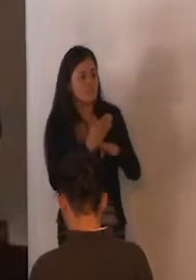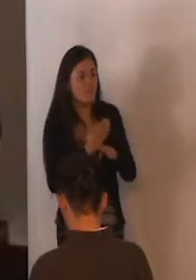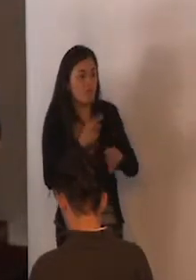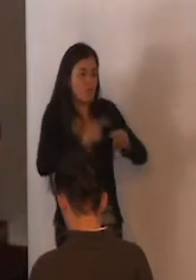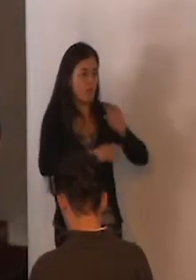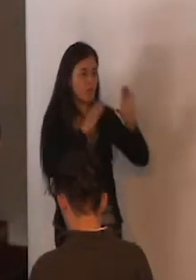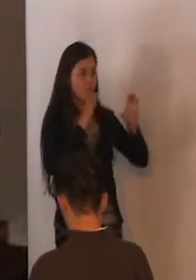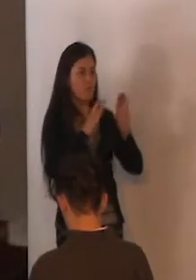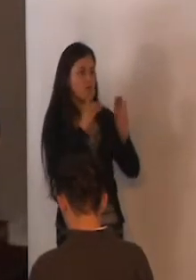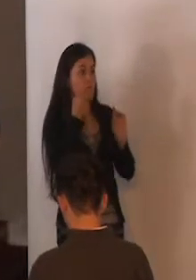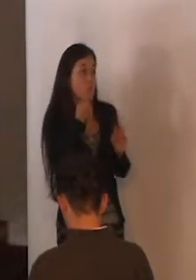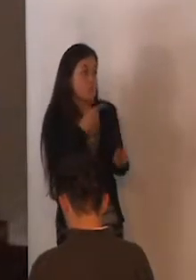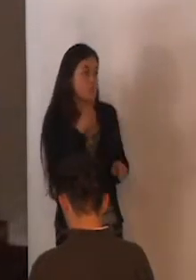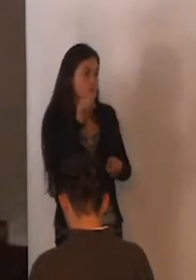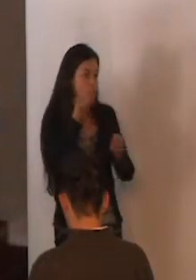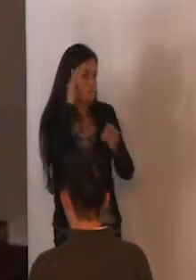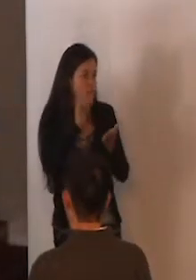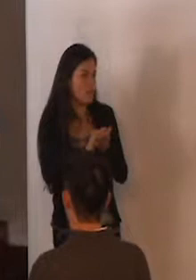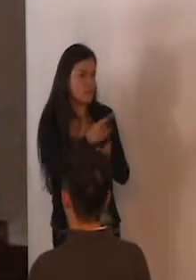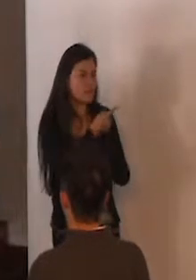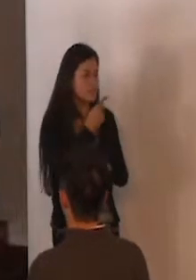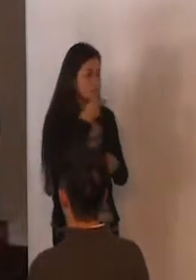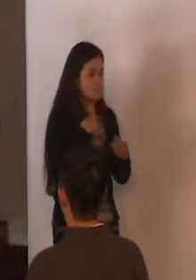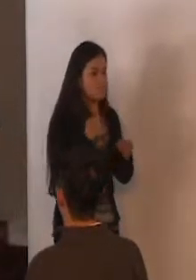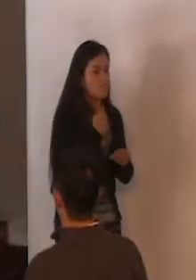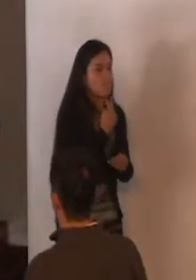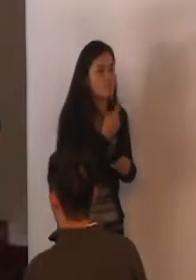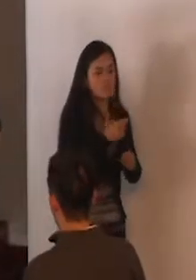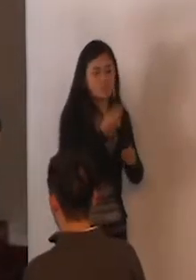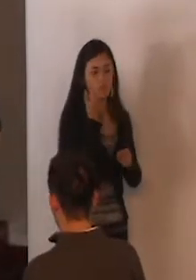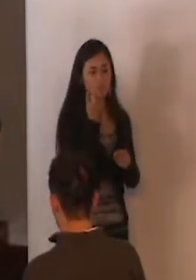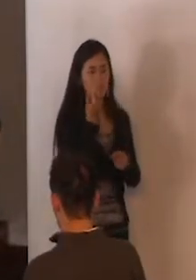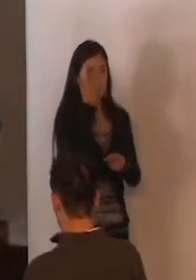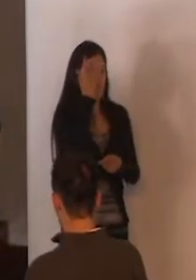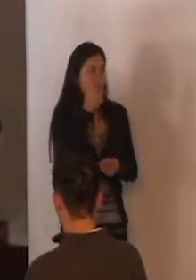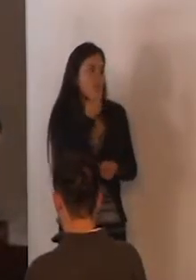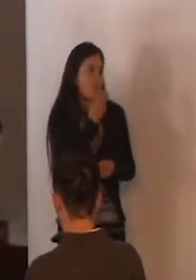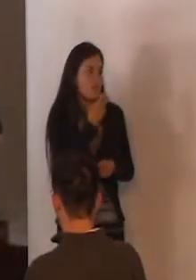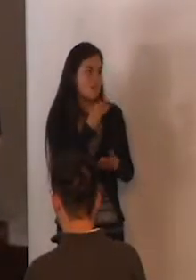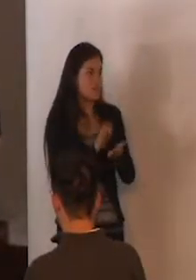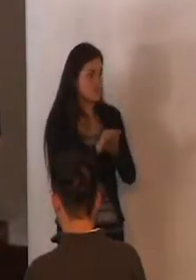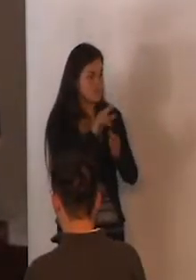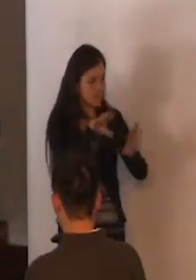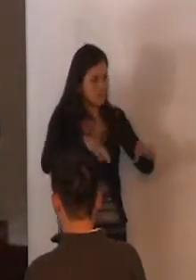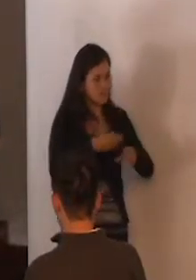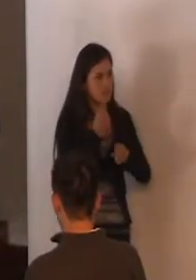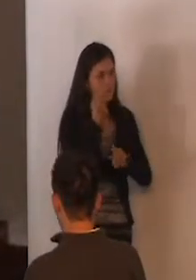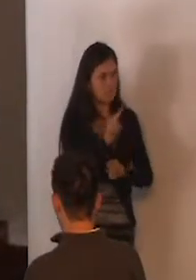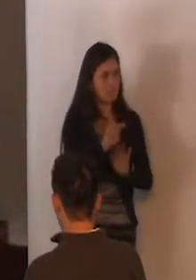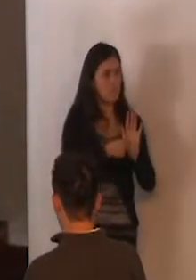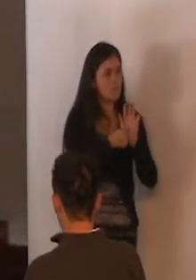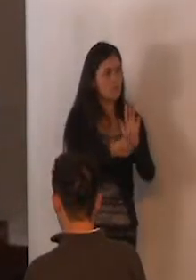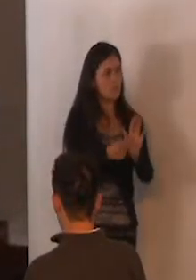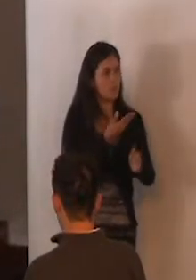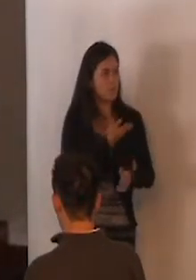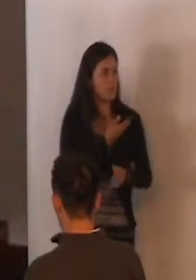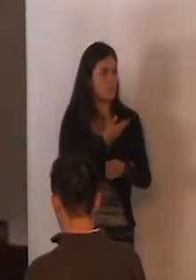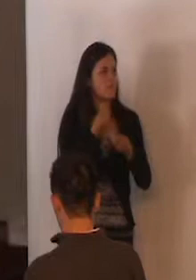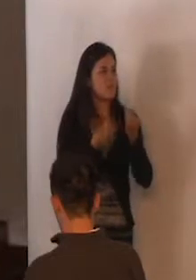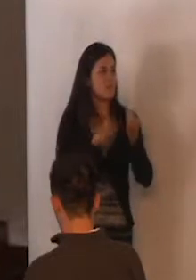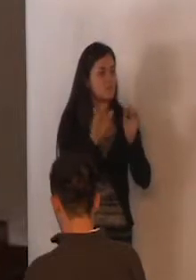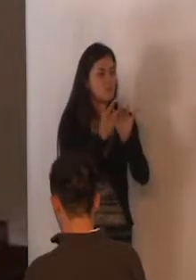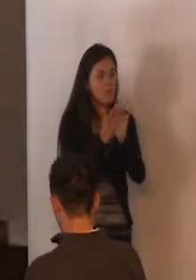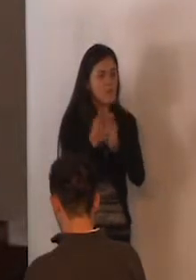yo la primera impresión y es que no me está entendiendo, ¿cierto? Con este tipo de actividades, la mamá lo que buscaba era trabajar